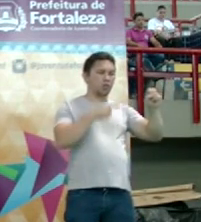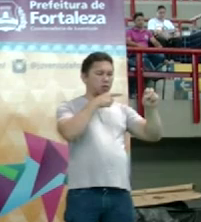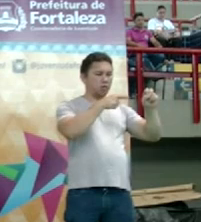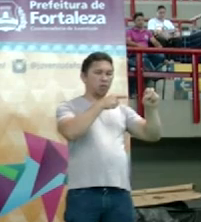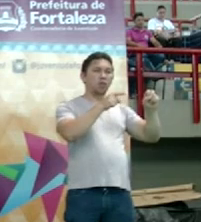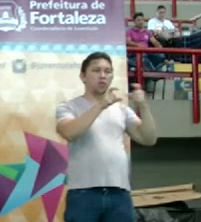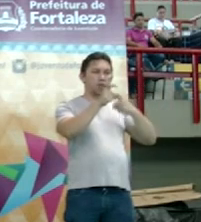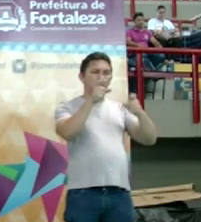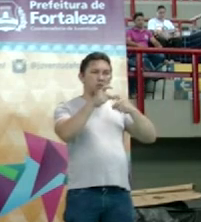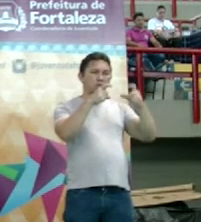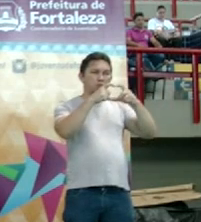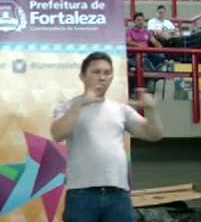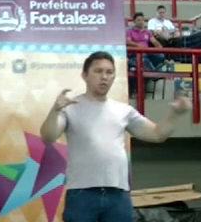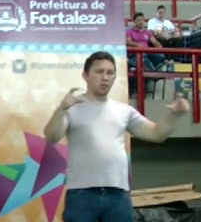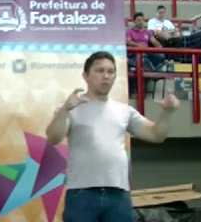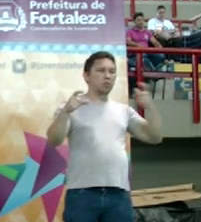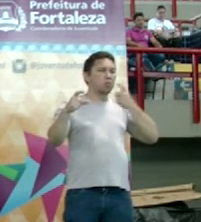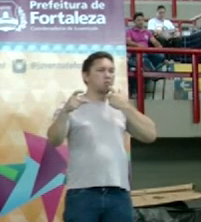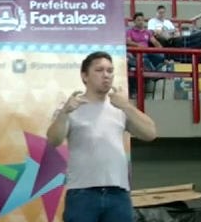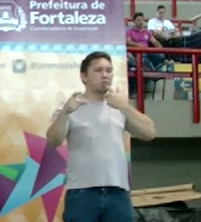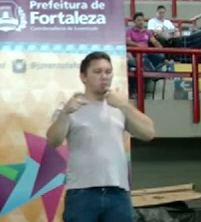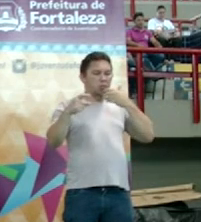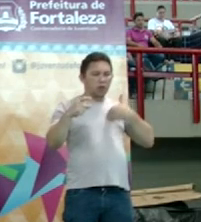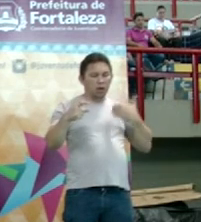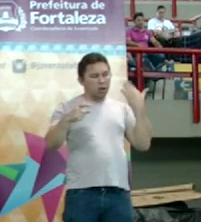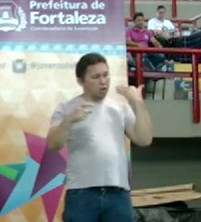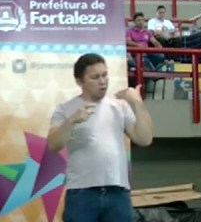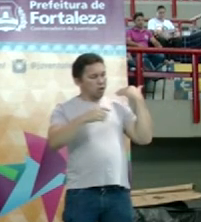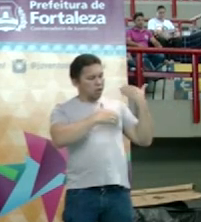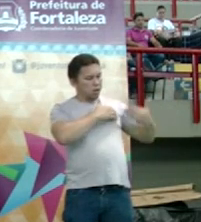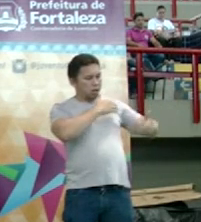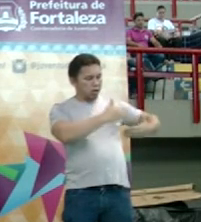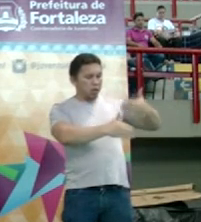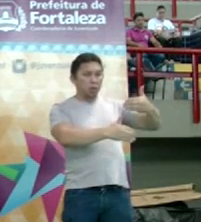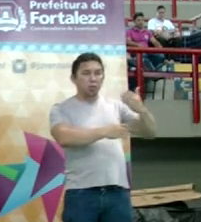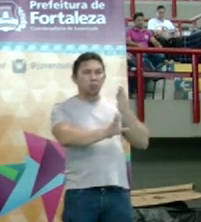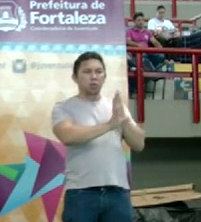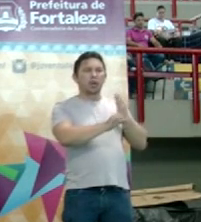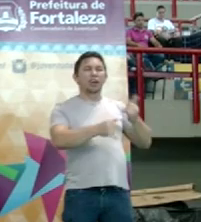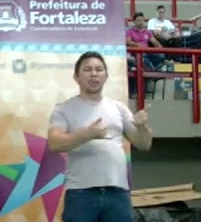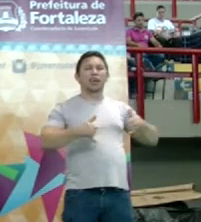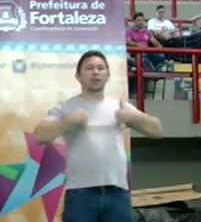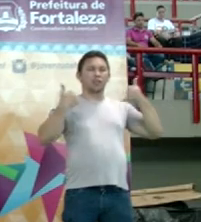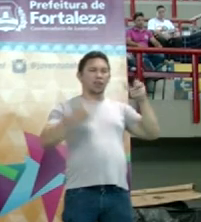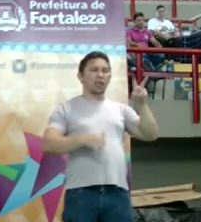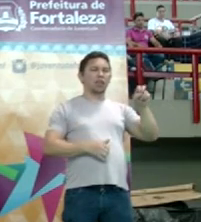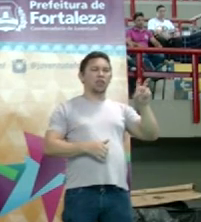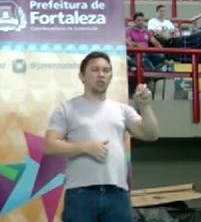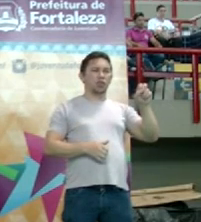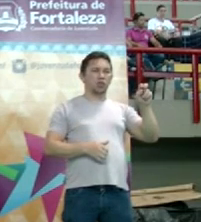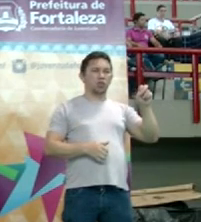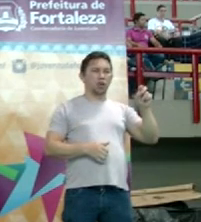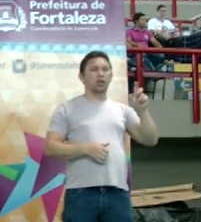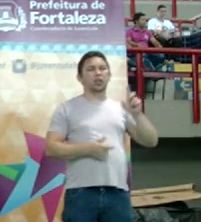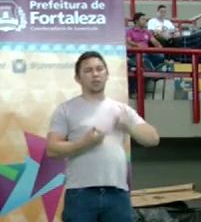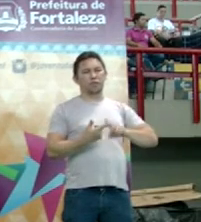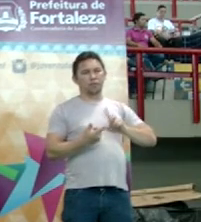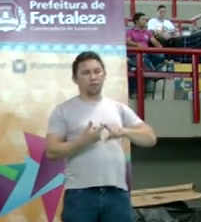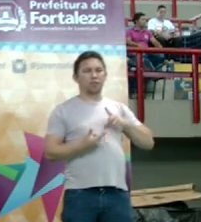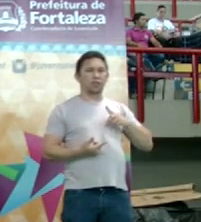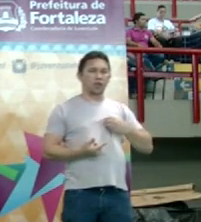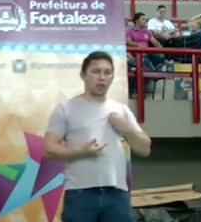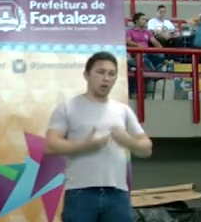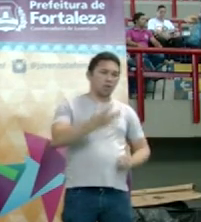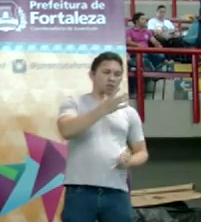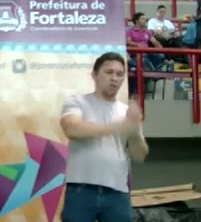na tirinha da Mafalda nessas últimas edições do Enem, porque ela completou 50 anos. E eu queria que você soubesse que